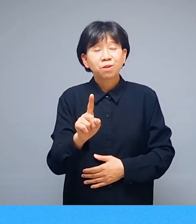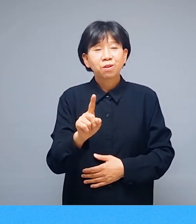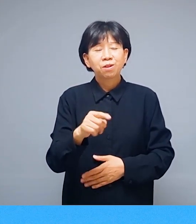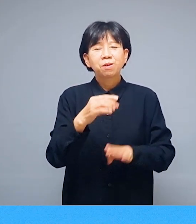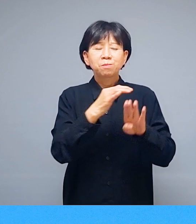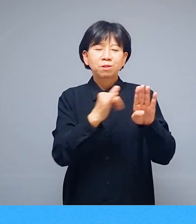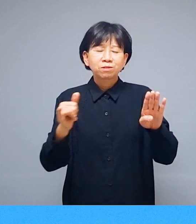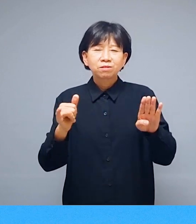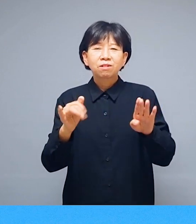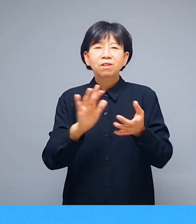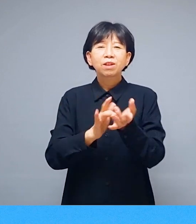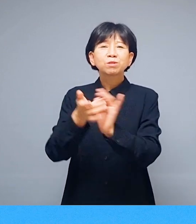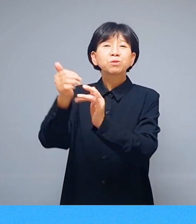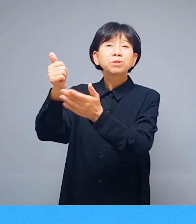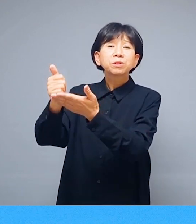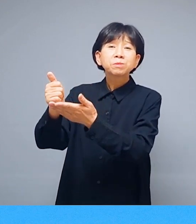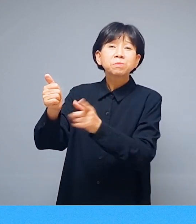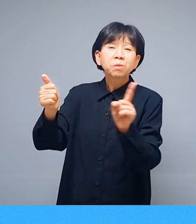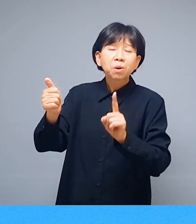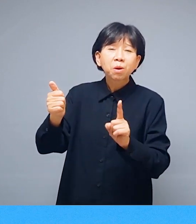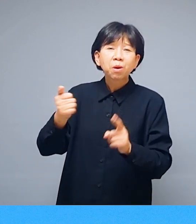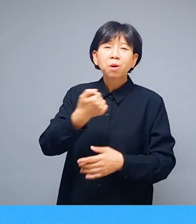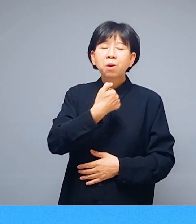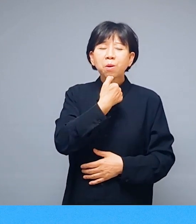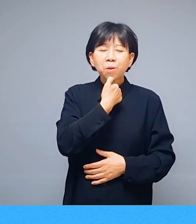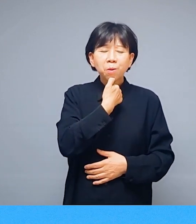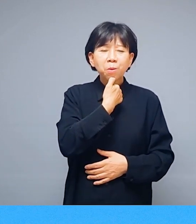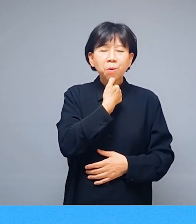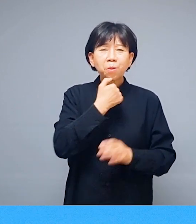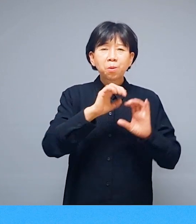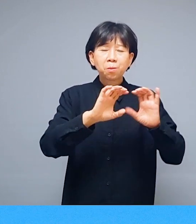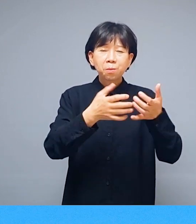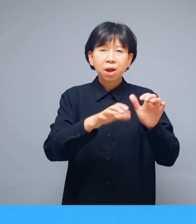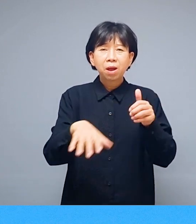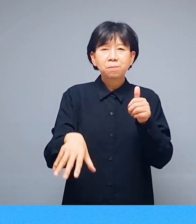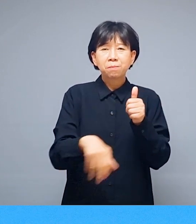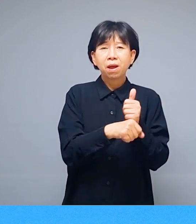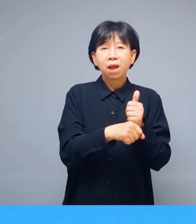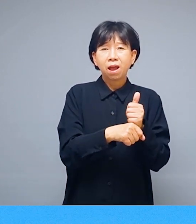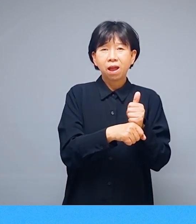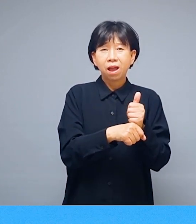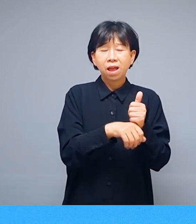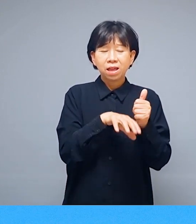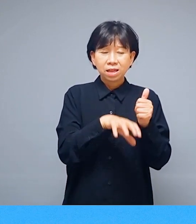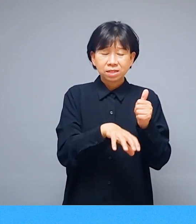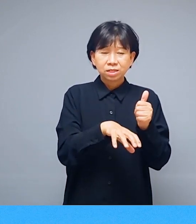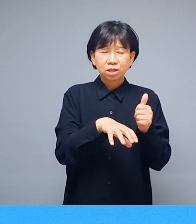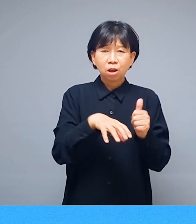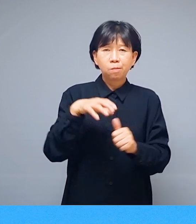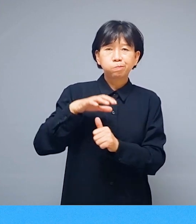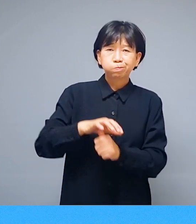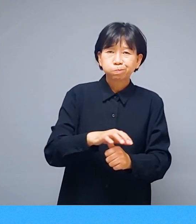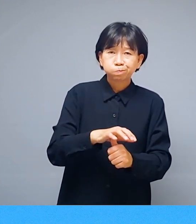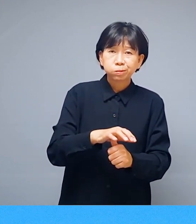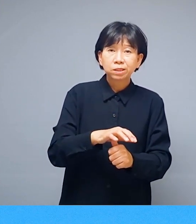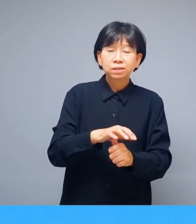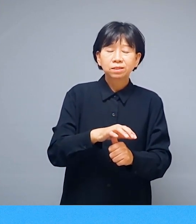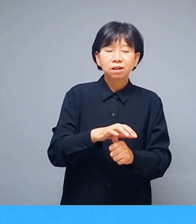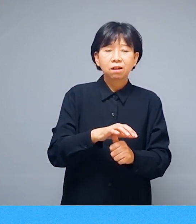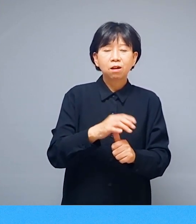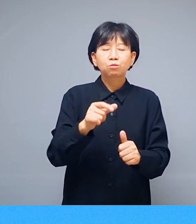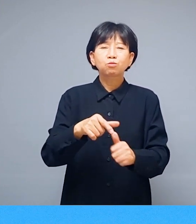백성들은 예수님을 마치 그 로마의 압제에서부터 구원해 줄 정치적인 왕으로